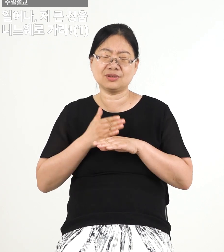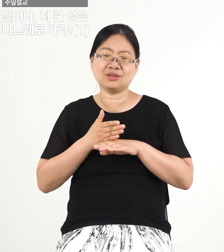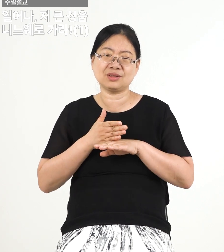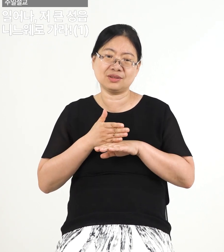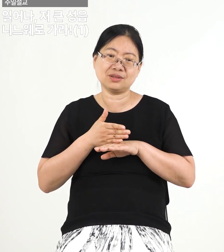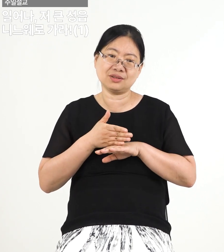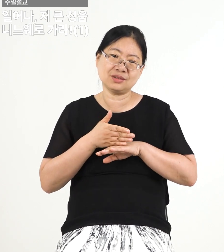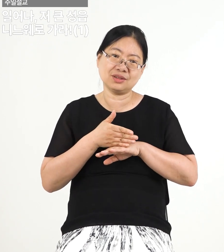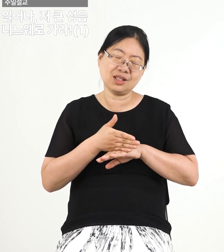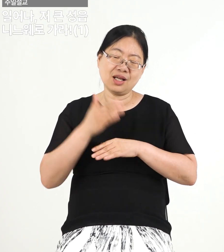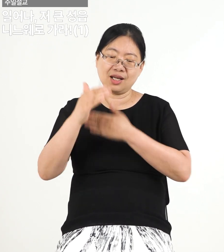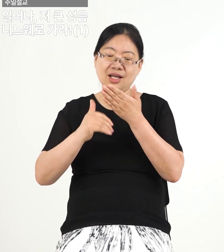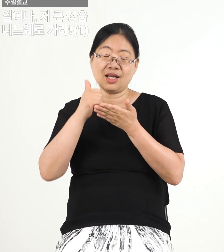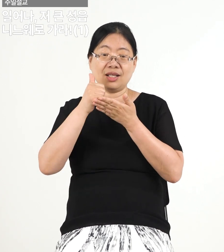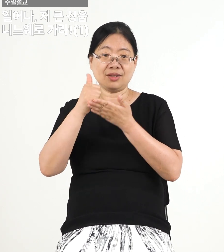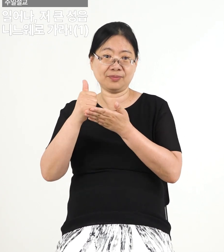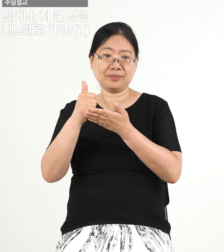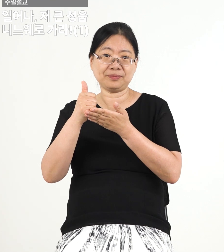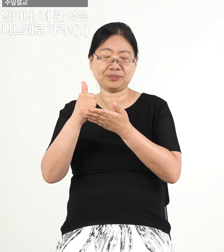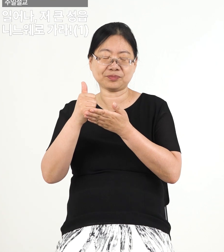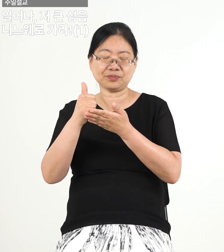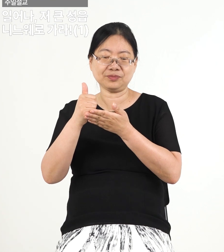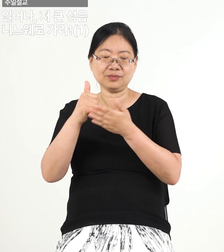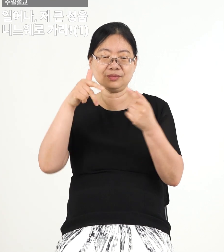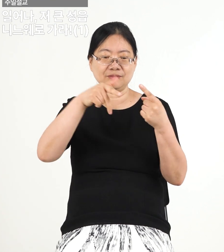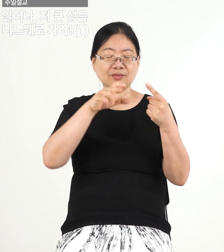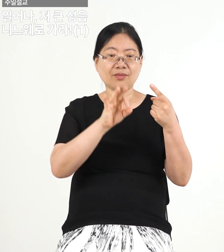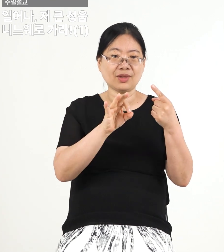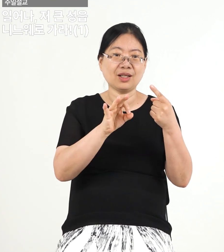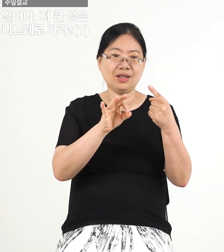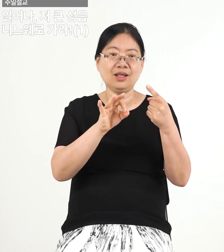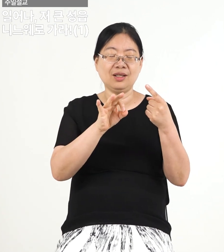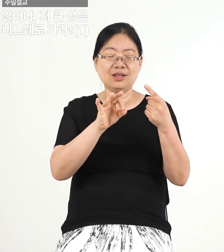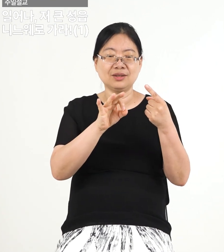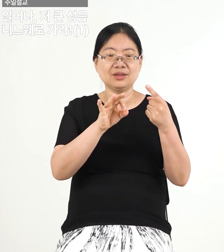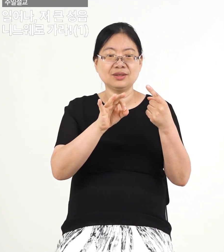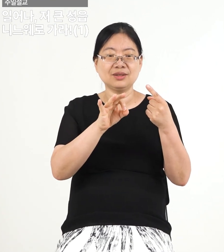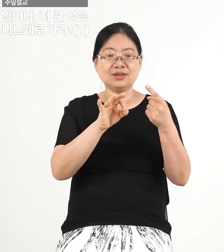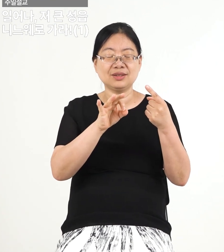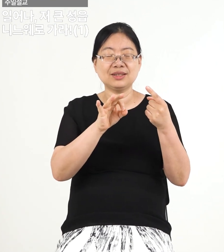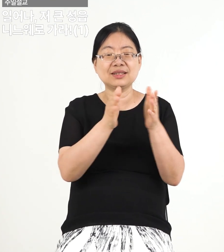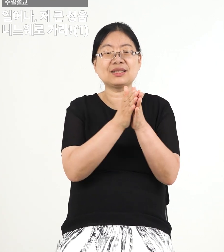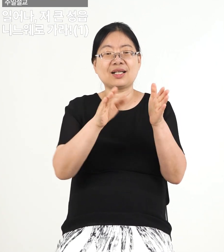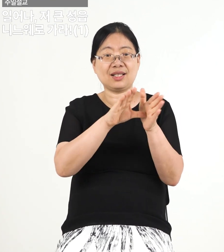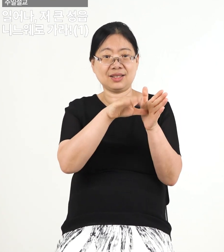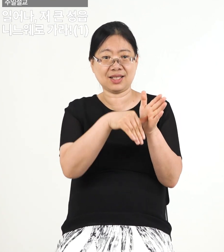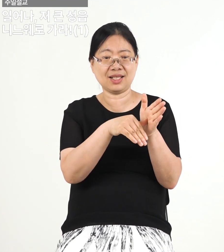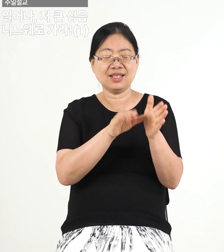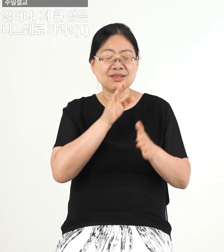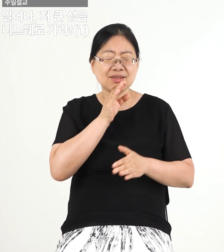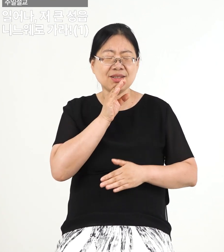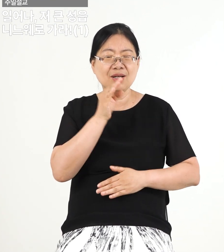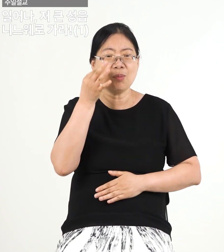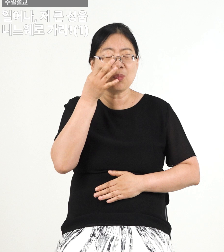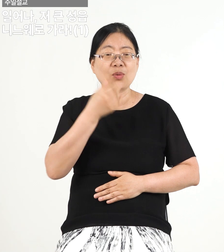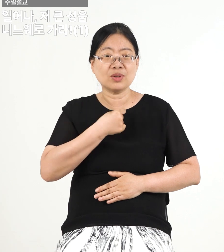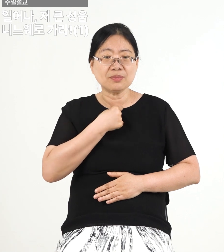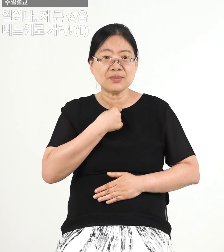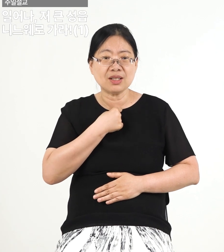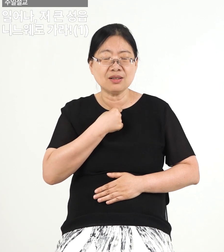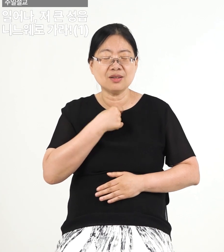서서히 하나님께서 이 1장의 커튼을 여실 때 진짜 보여주고자